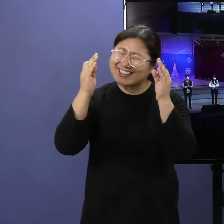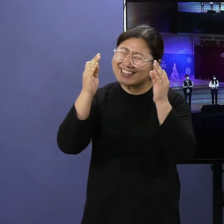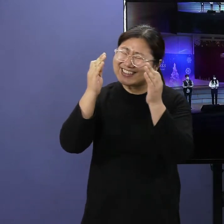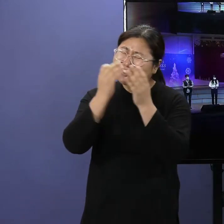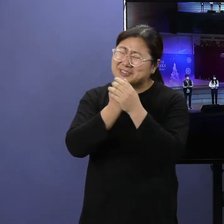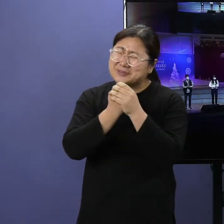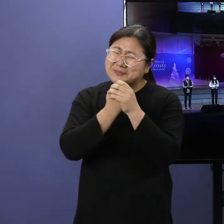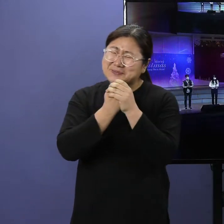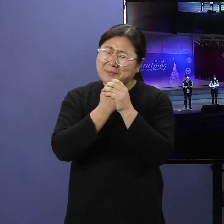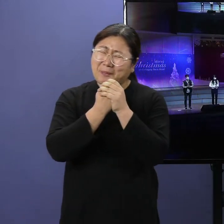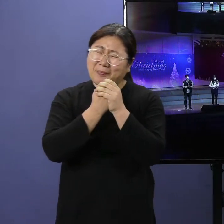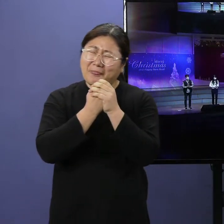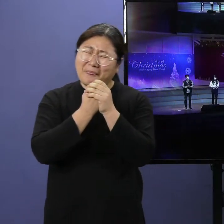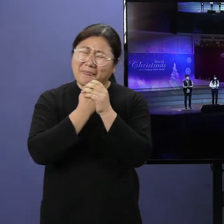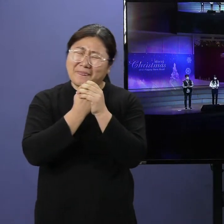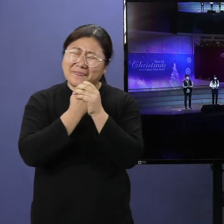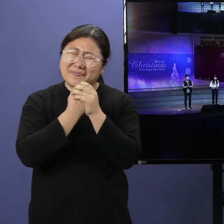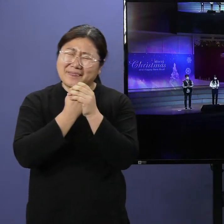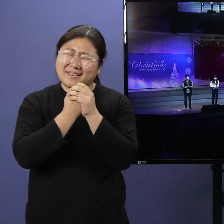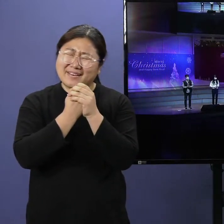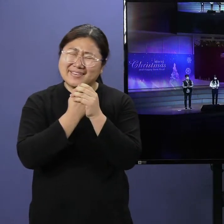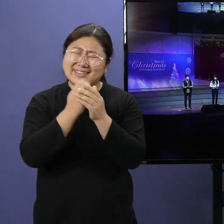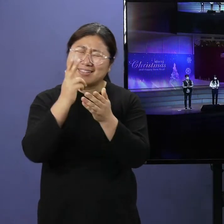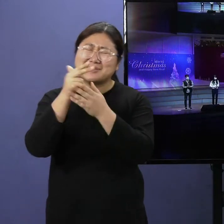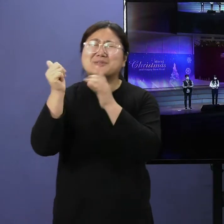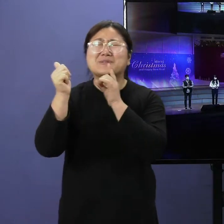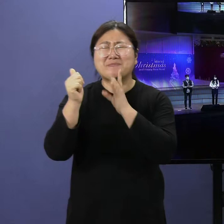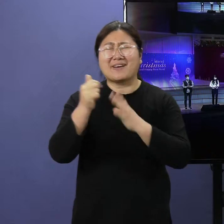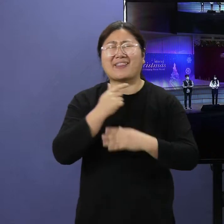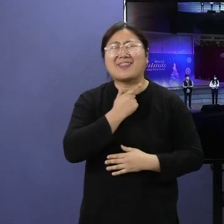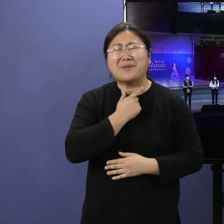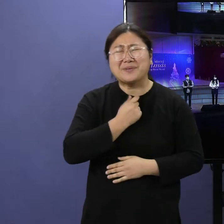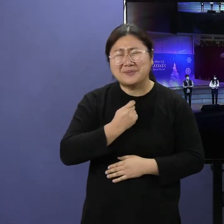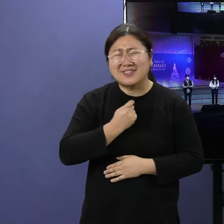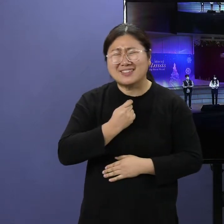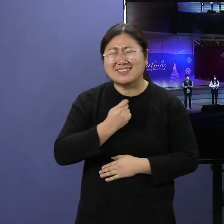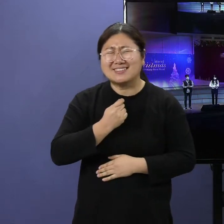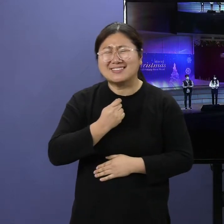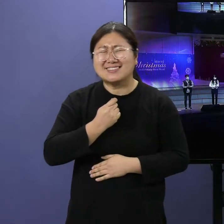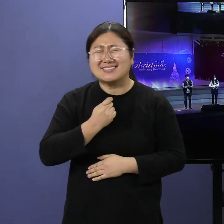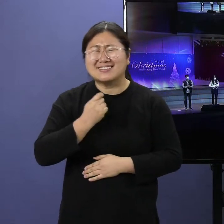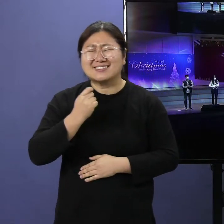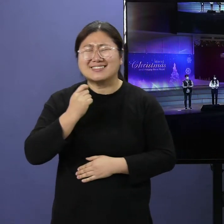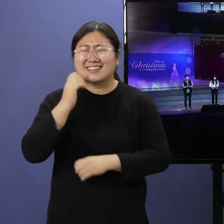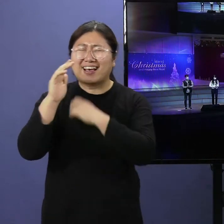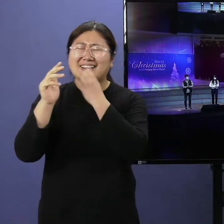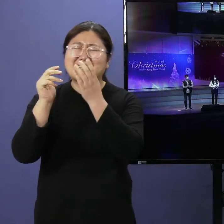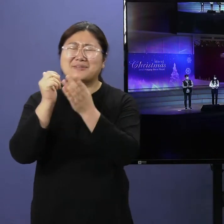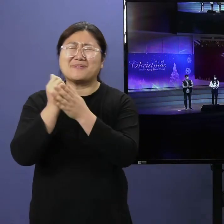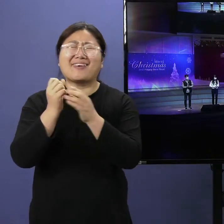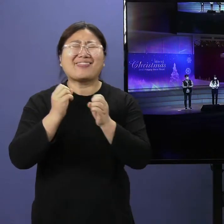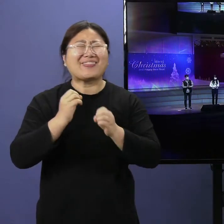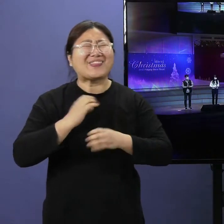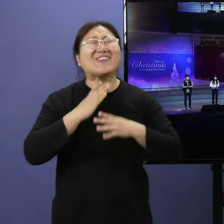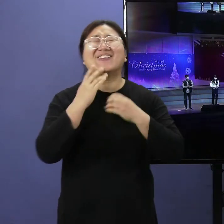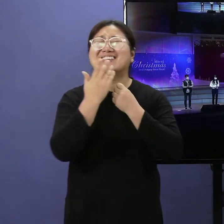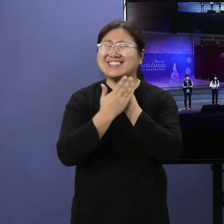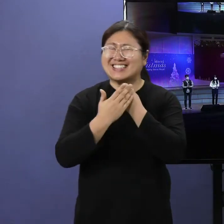주시고 우리와 함께하여 주시고 아버지 하나님의 그 놀라운 은혜가 오늘도 살아계셔서